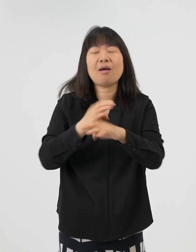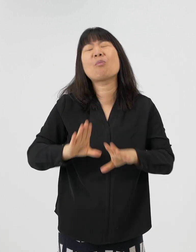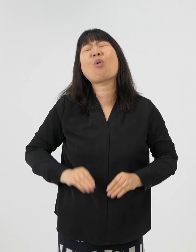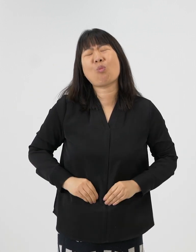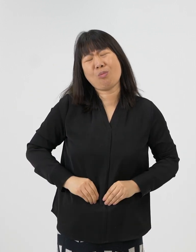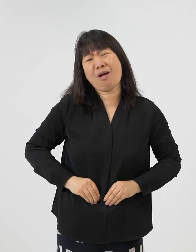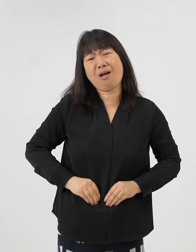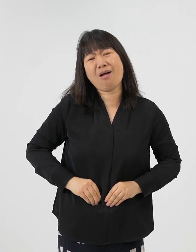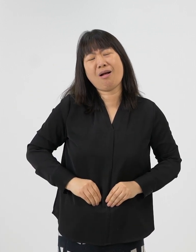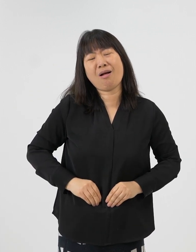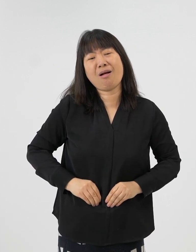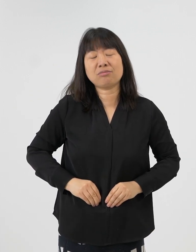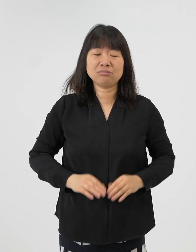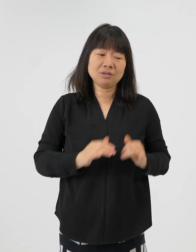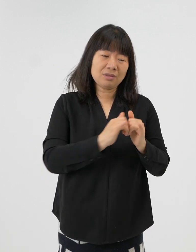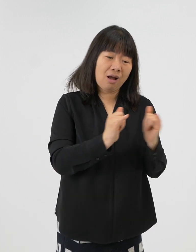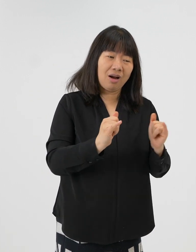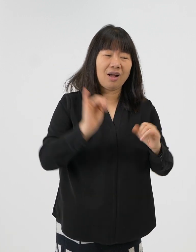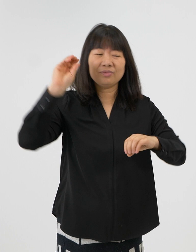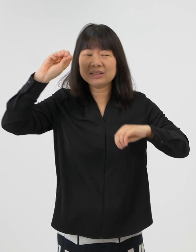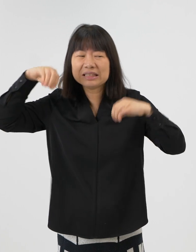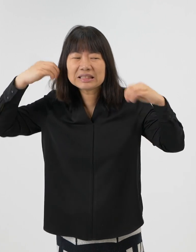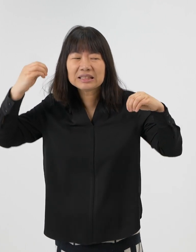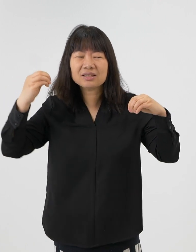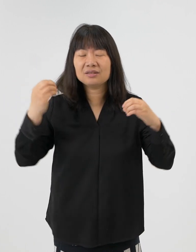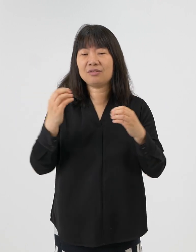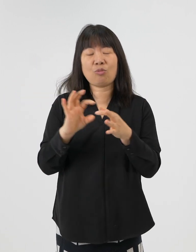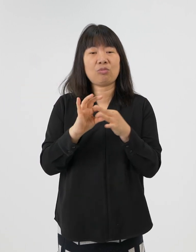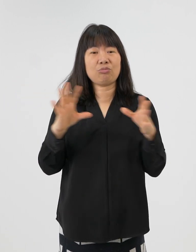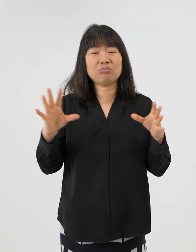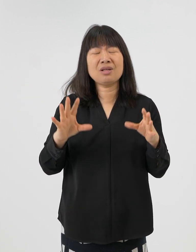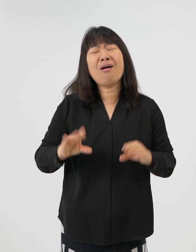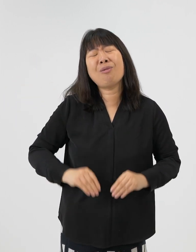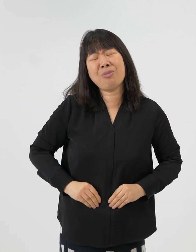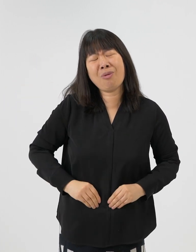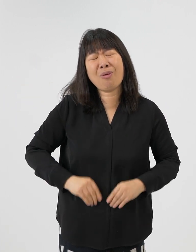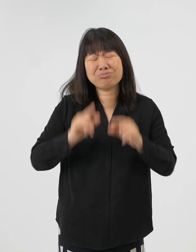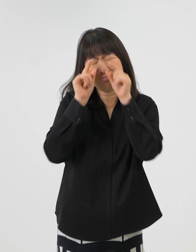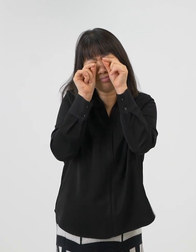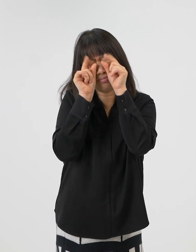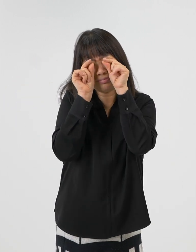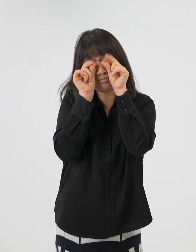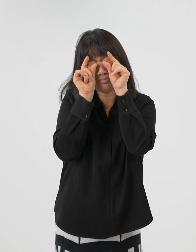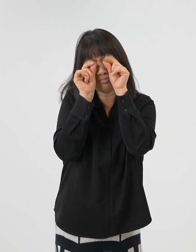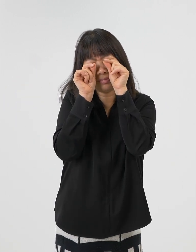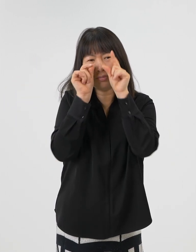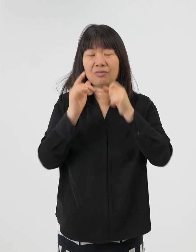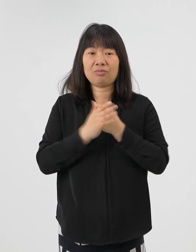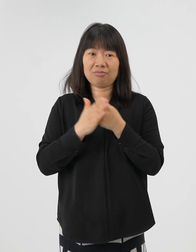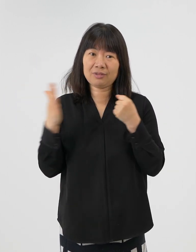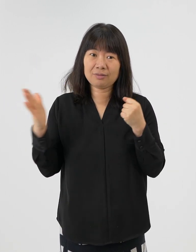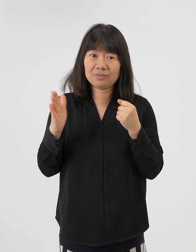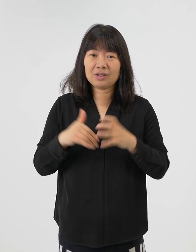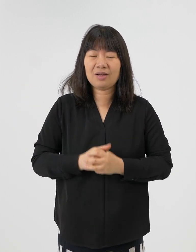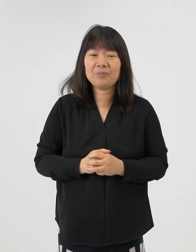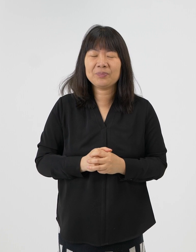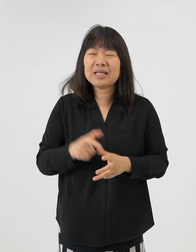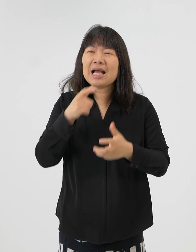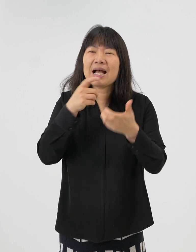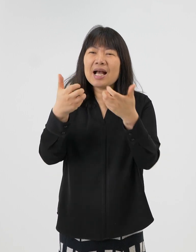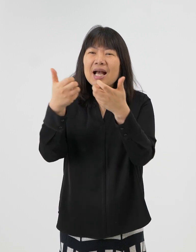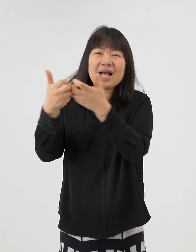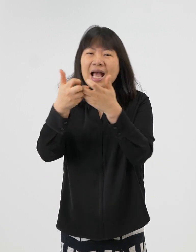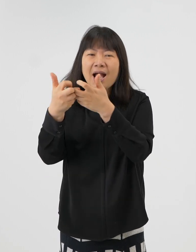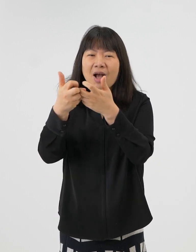고프면 사람이고 짐승이고 잠은 못 자요. 배가 고파서. 그래서 냉장고